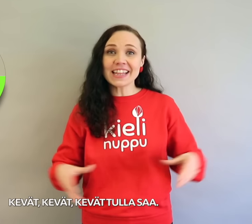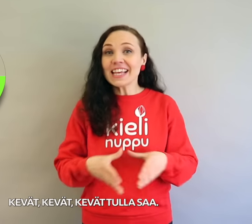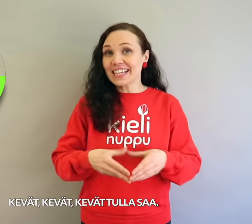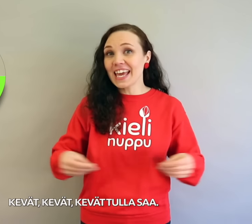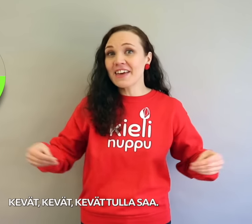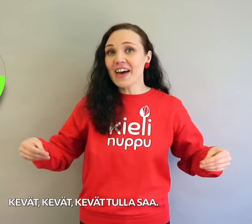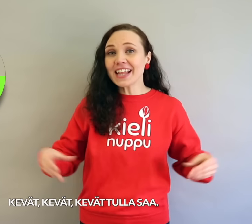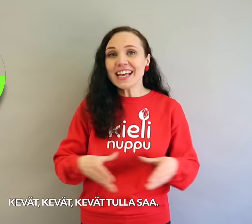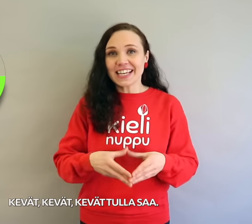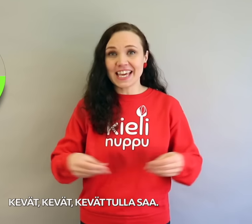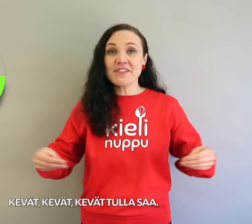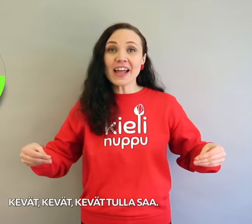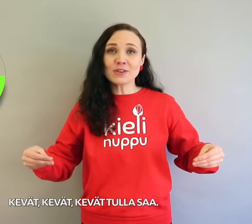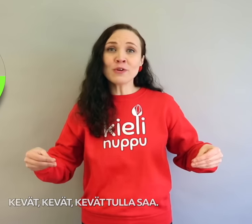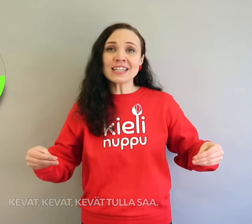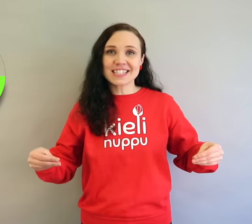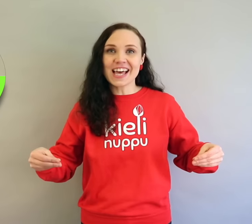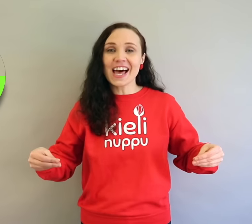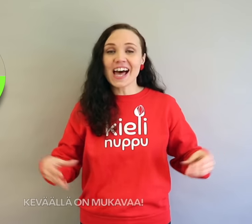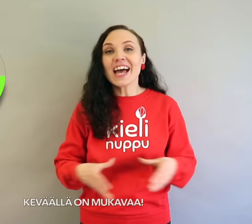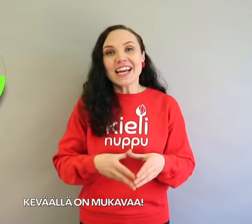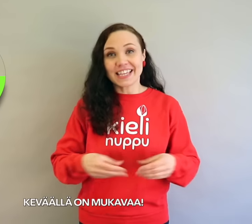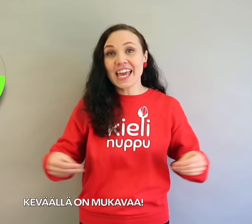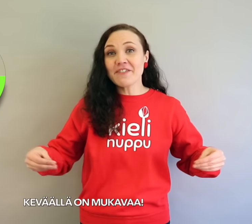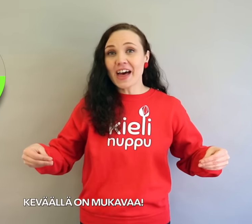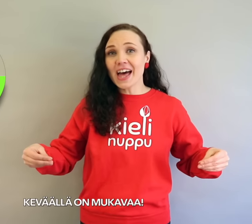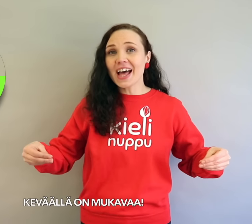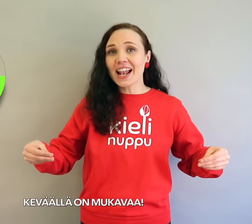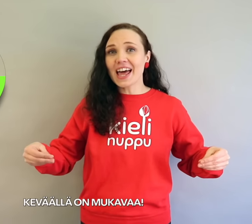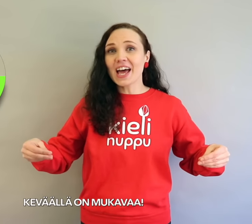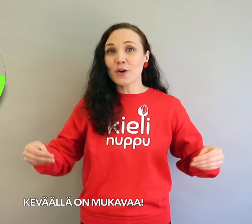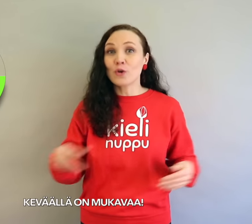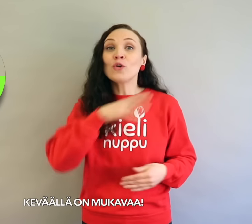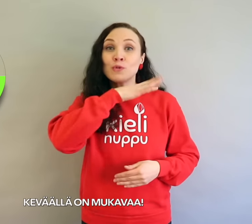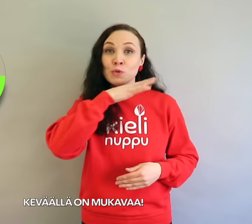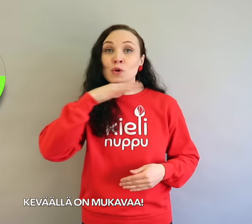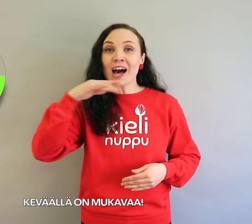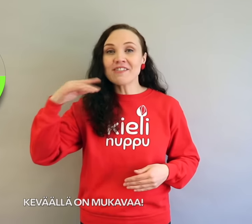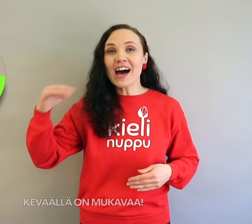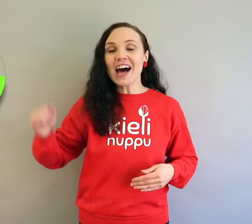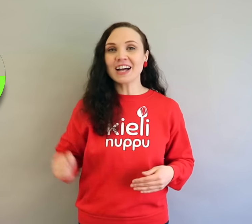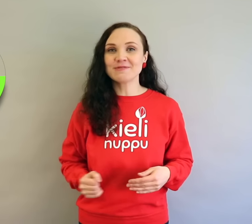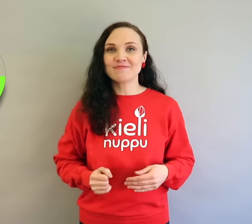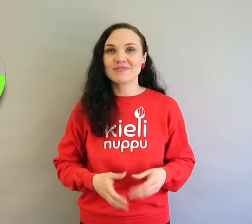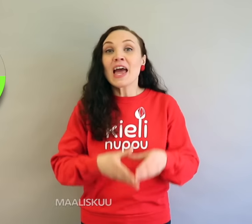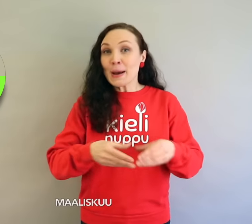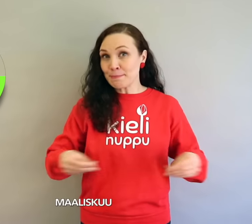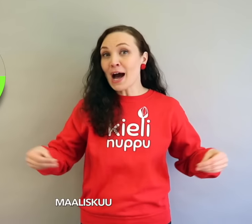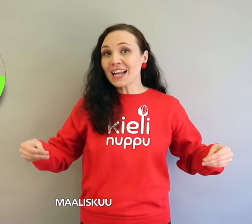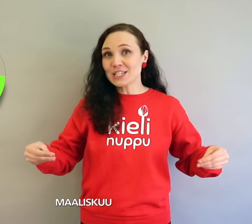Kevät, kevät, kevät tullassa, keväällä on mukavaa.